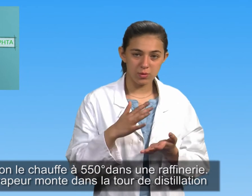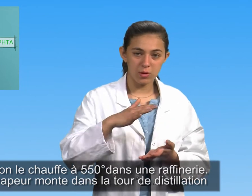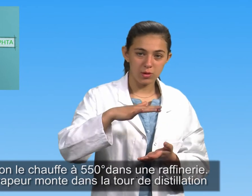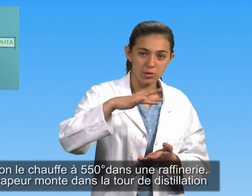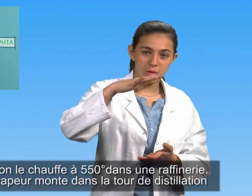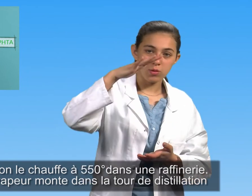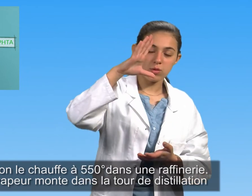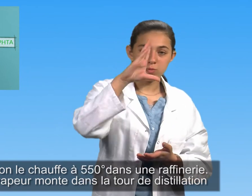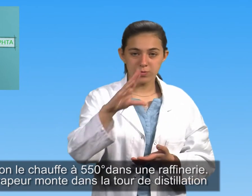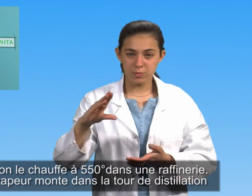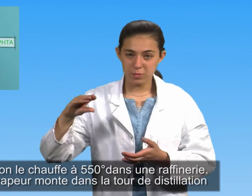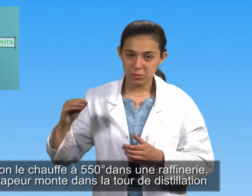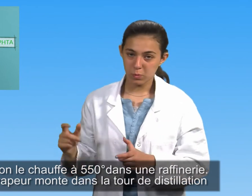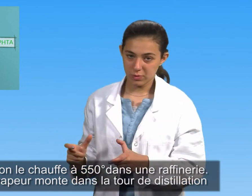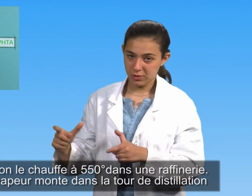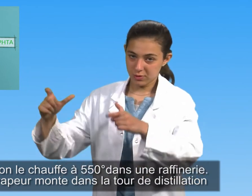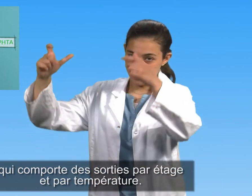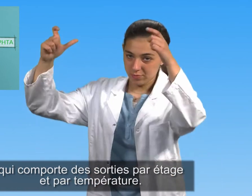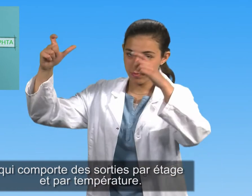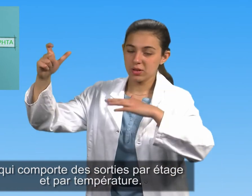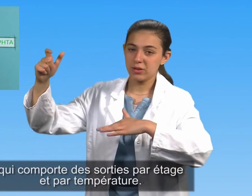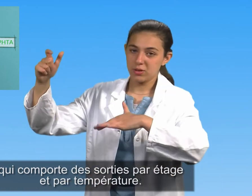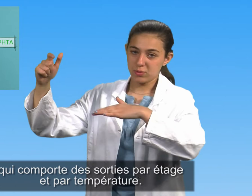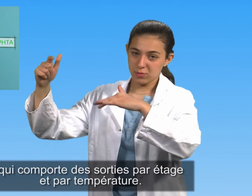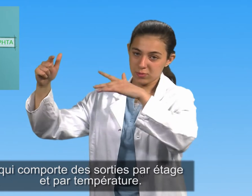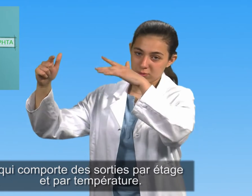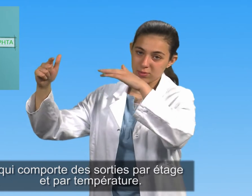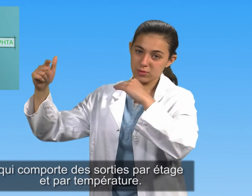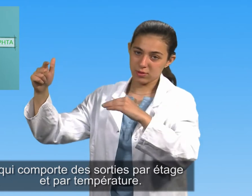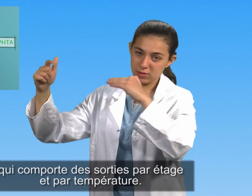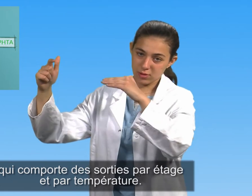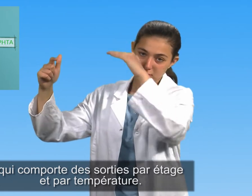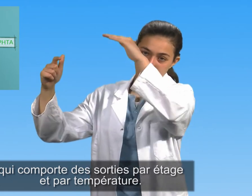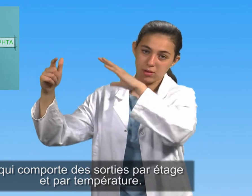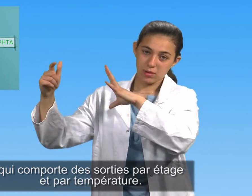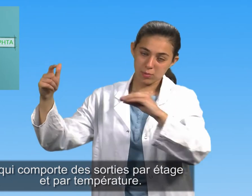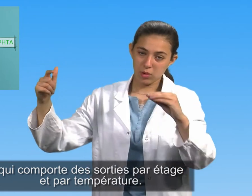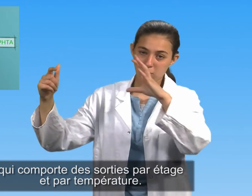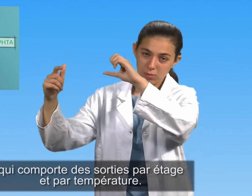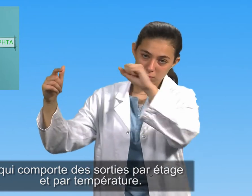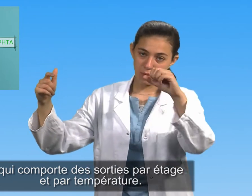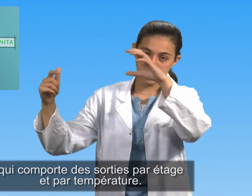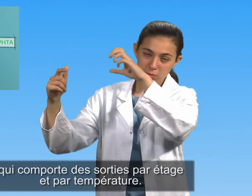La vapeur monte dans la tour de distillation qui comporte des sorties par étage et par température.